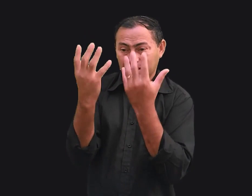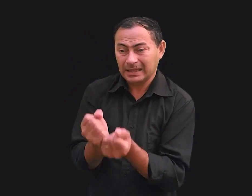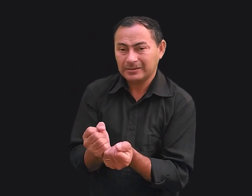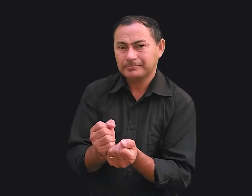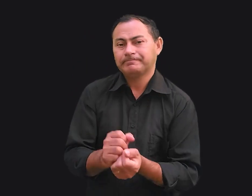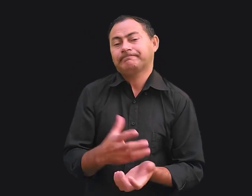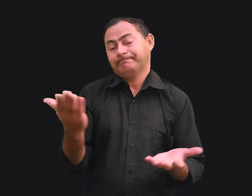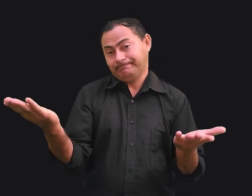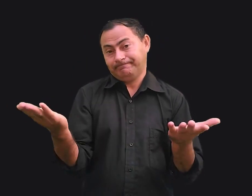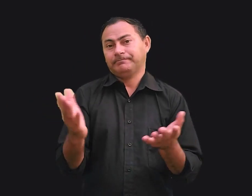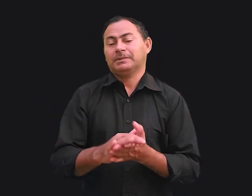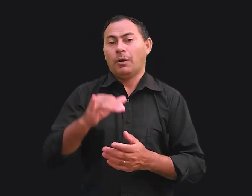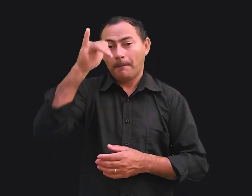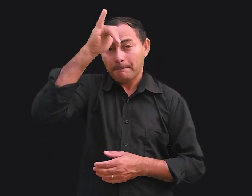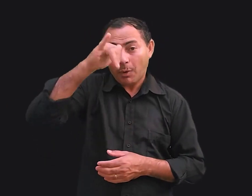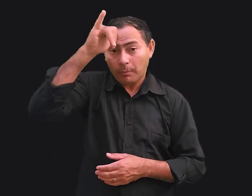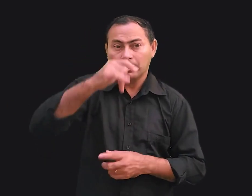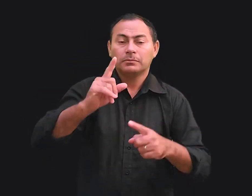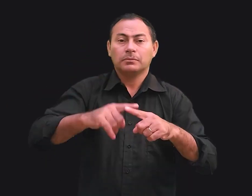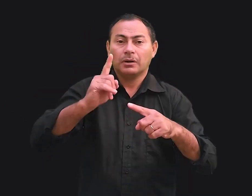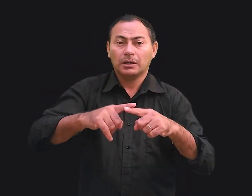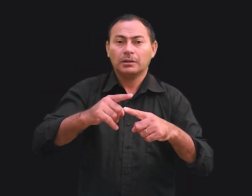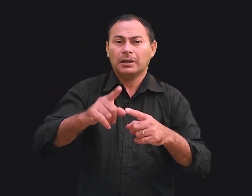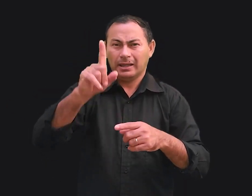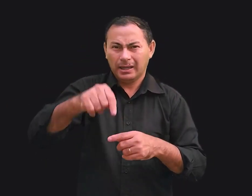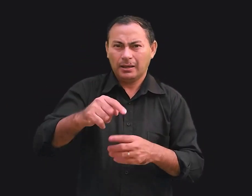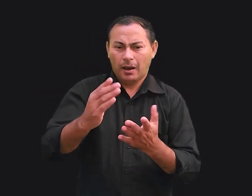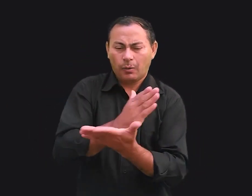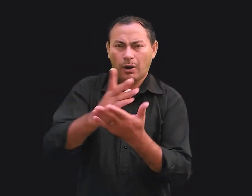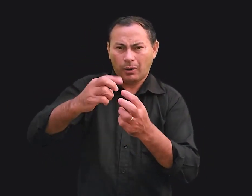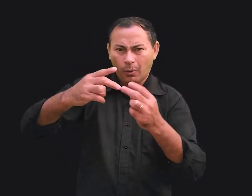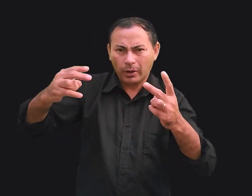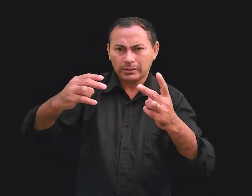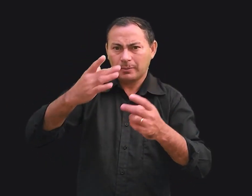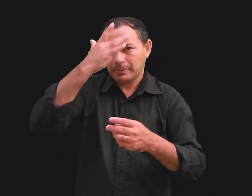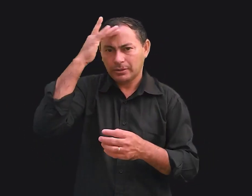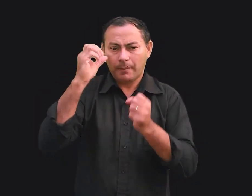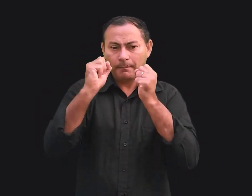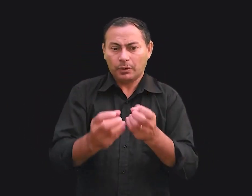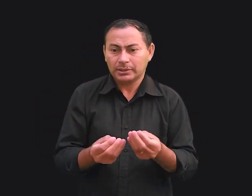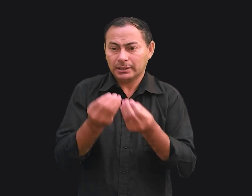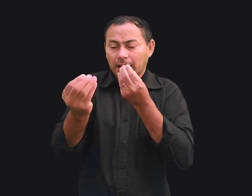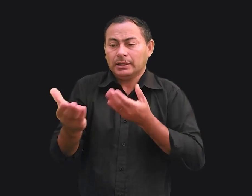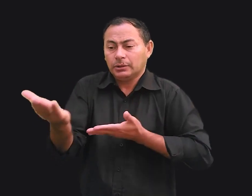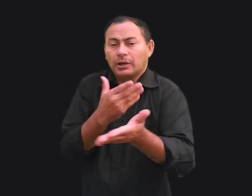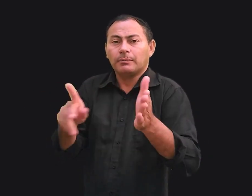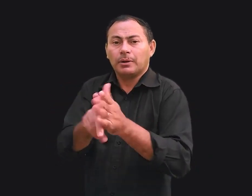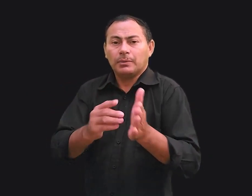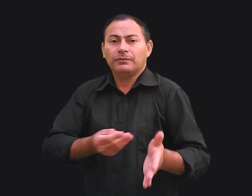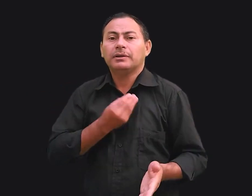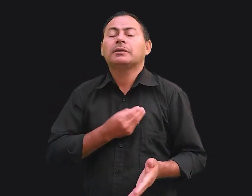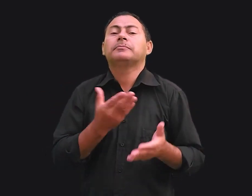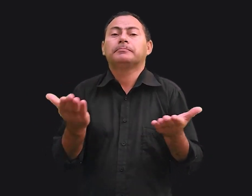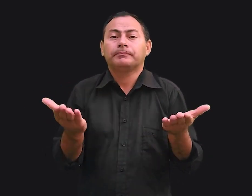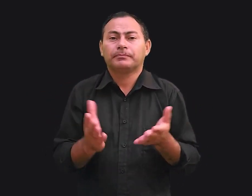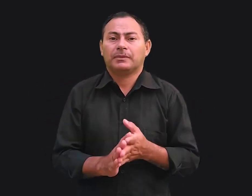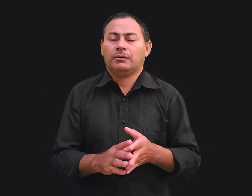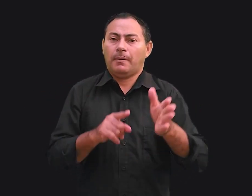aceitar, estará sendo um bobo. Afinal, será que há alguma coisa que o homem possa dar em troca de si mesmo? Essa é uma